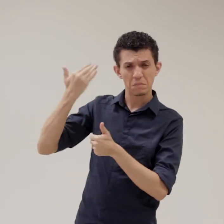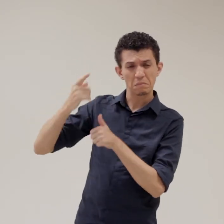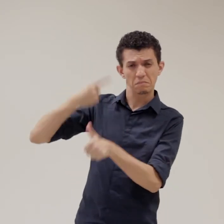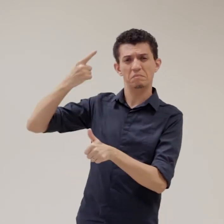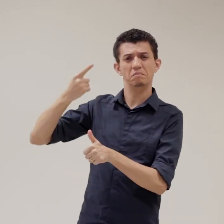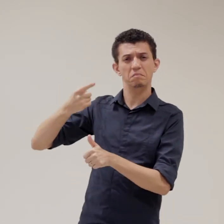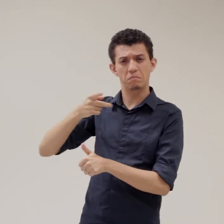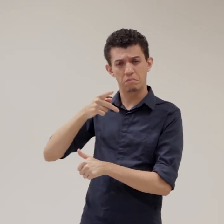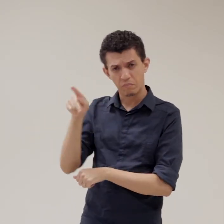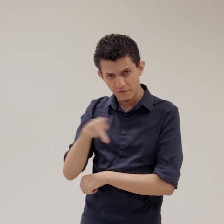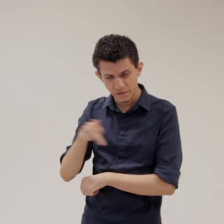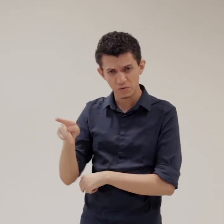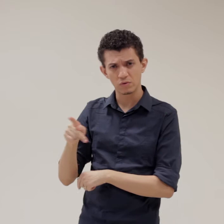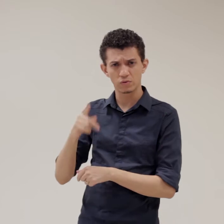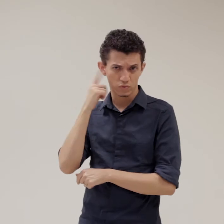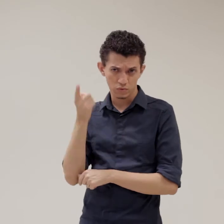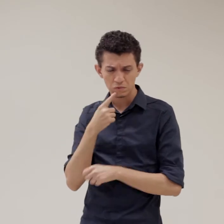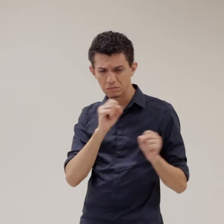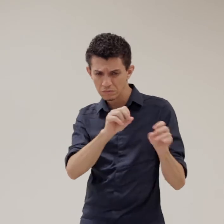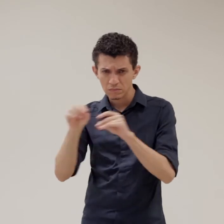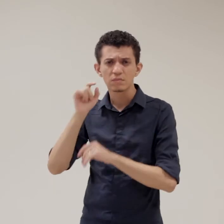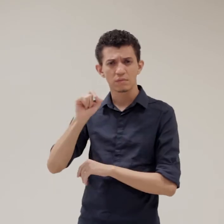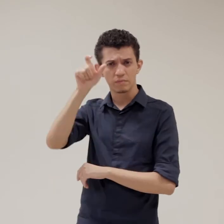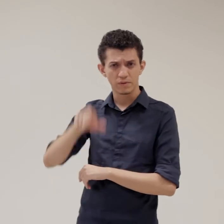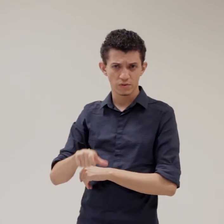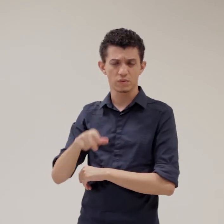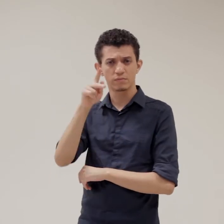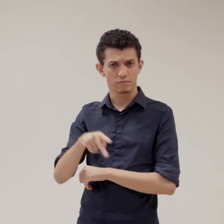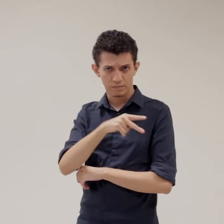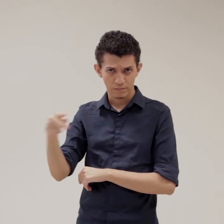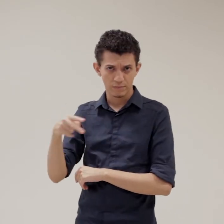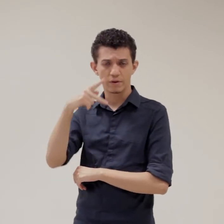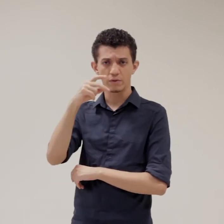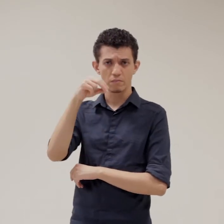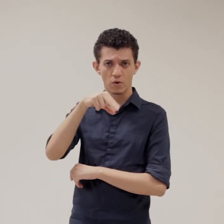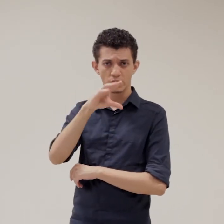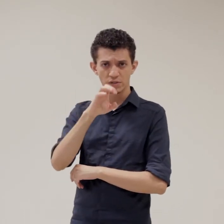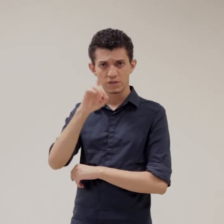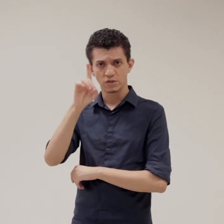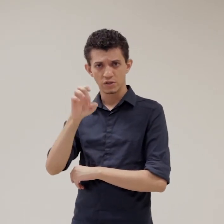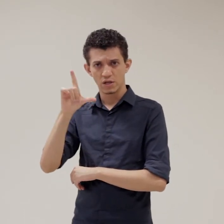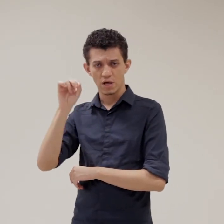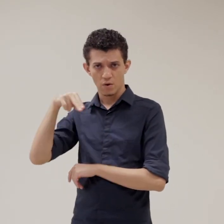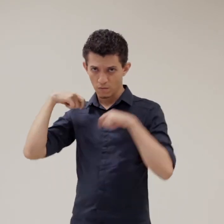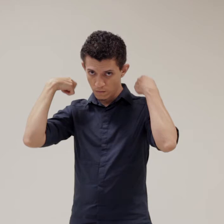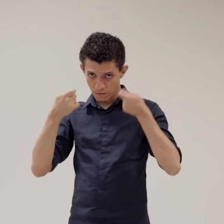século XVI. Consta até que alguns de seus ex-alunos foram pessoas de destaque como